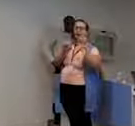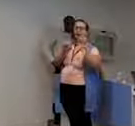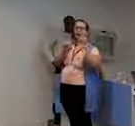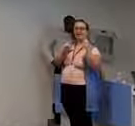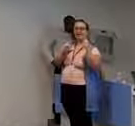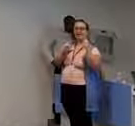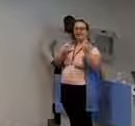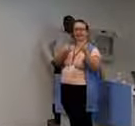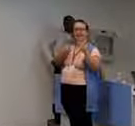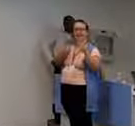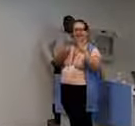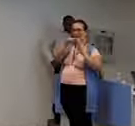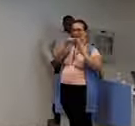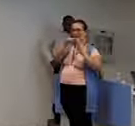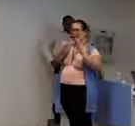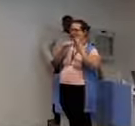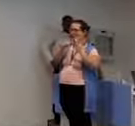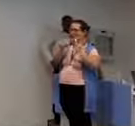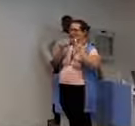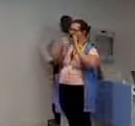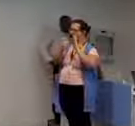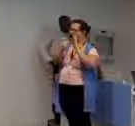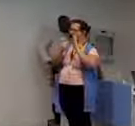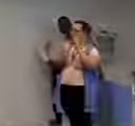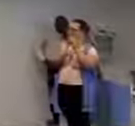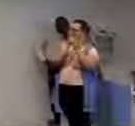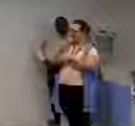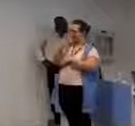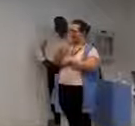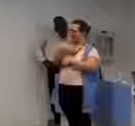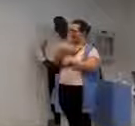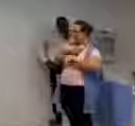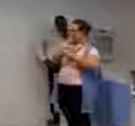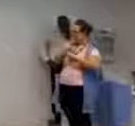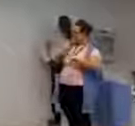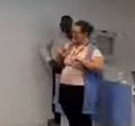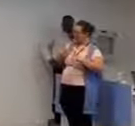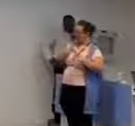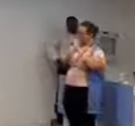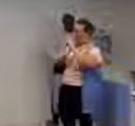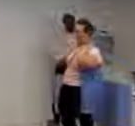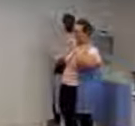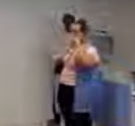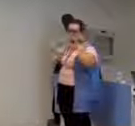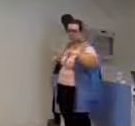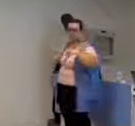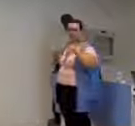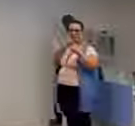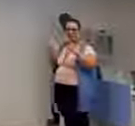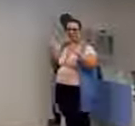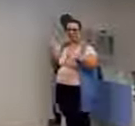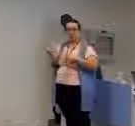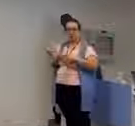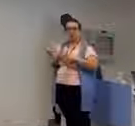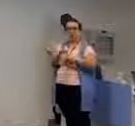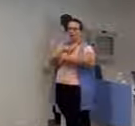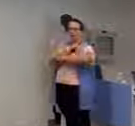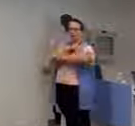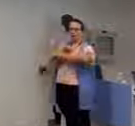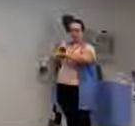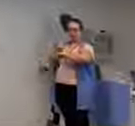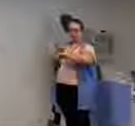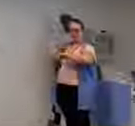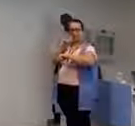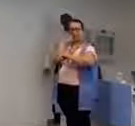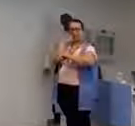muito importante lá, que eu vou criar essas inteligências, e toda vez que o Topsoil de CAN abrir um projeto e detectar esses parâmetros,